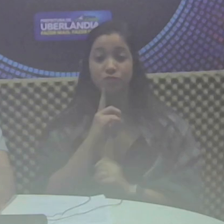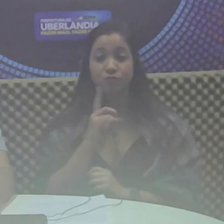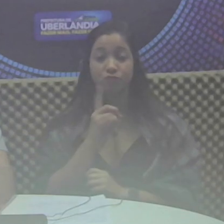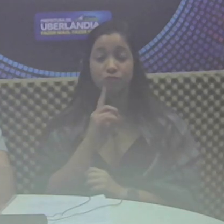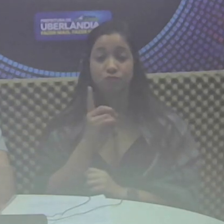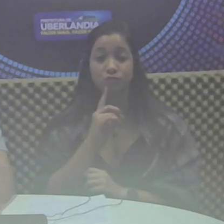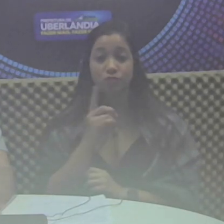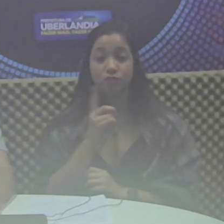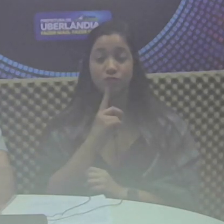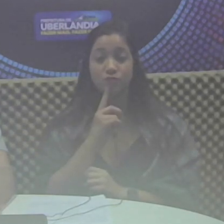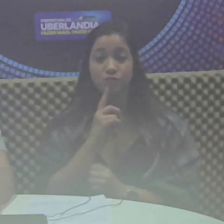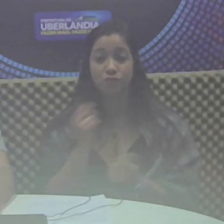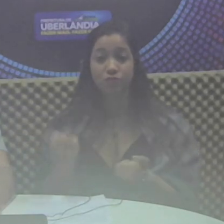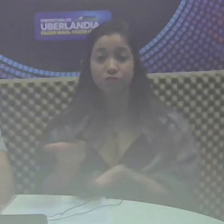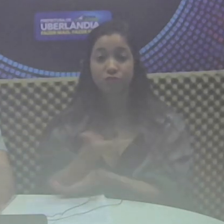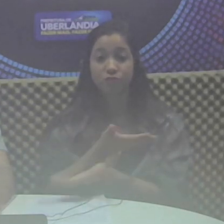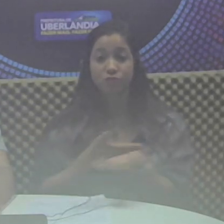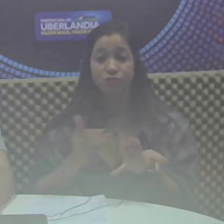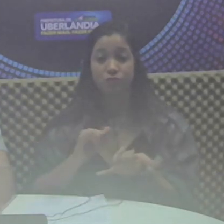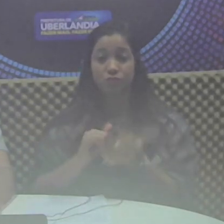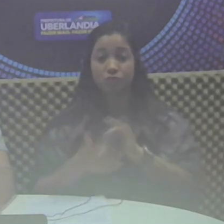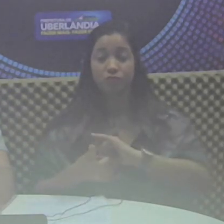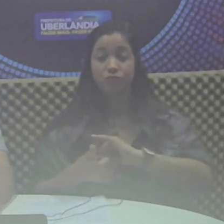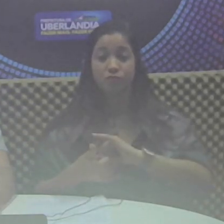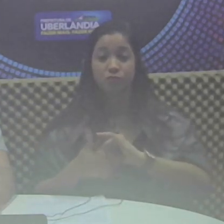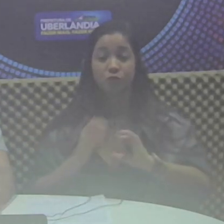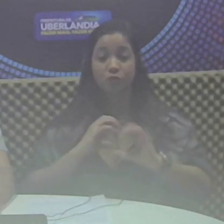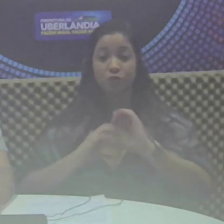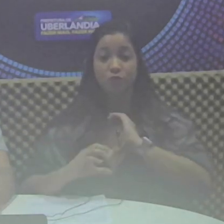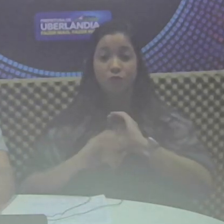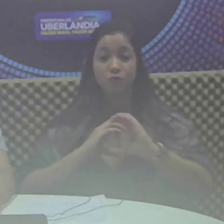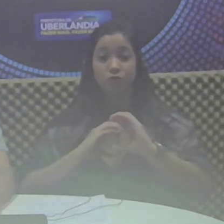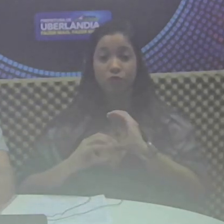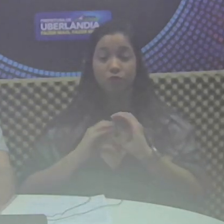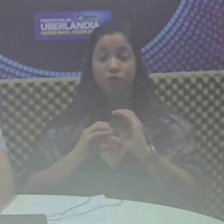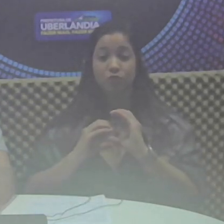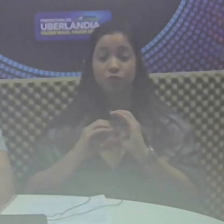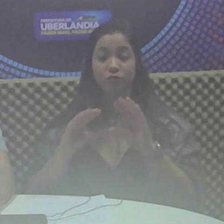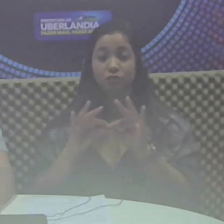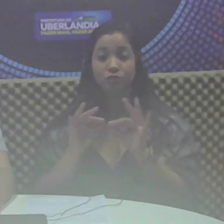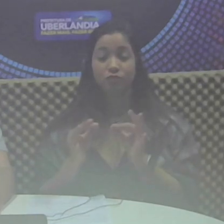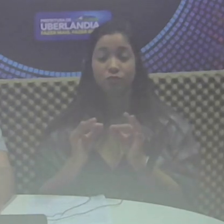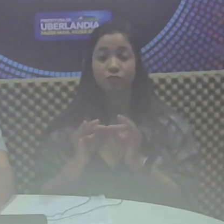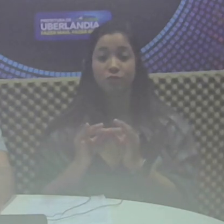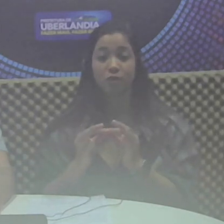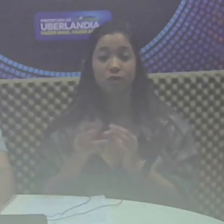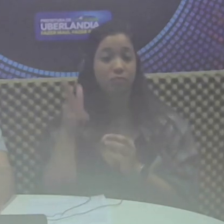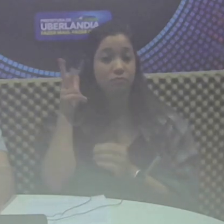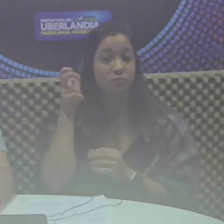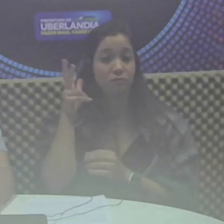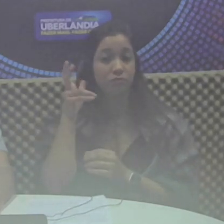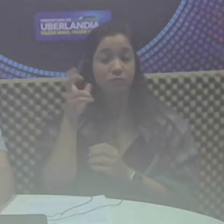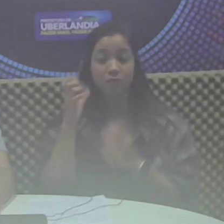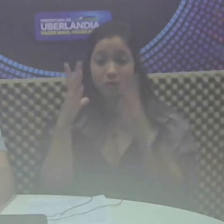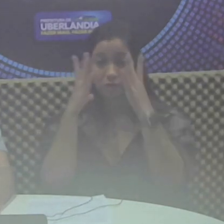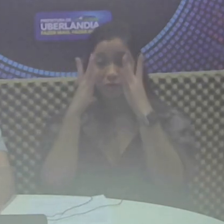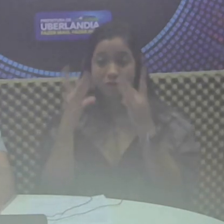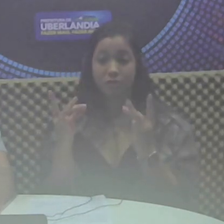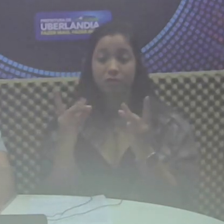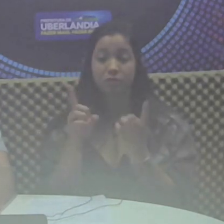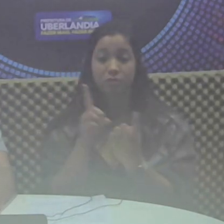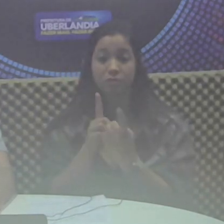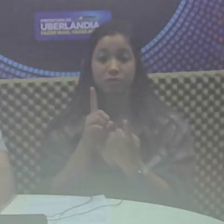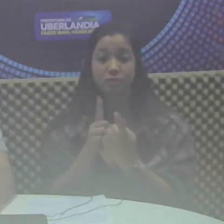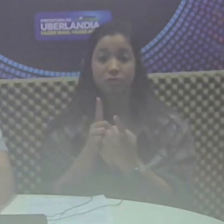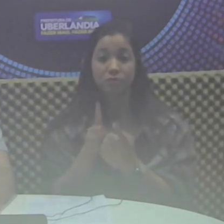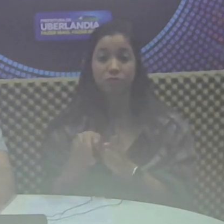como mediação de conflitos, comunicação não violenta, escuta qualificada, fluxo de atendimento,